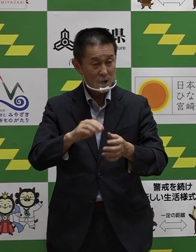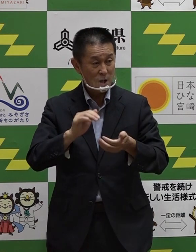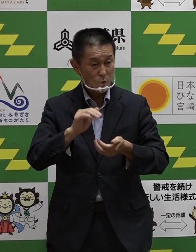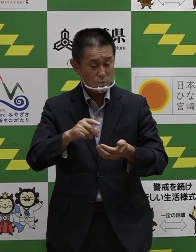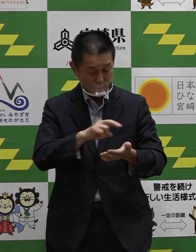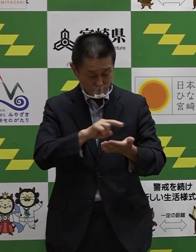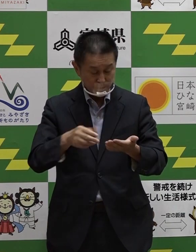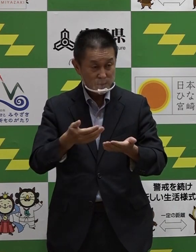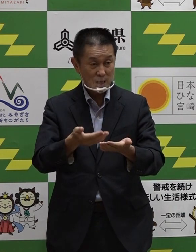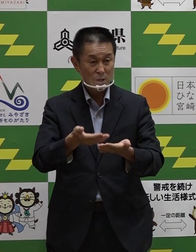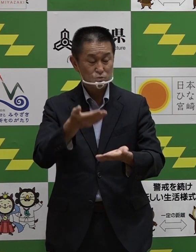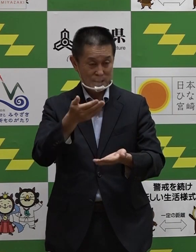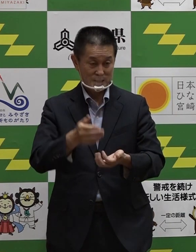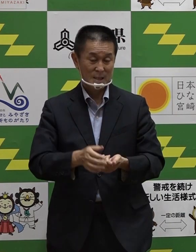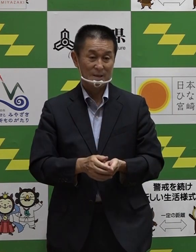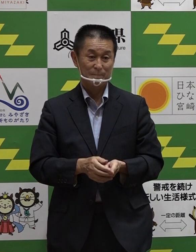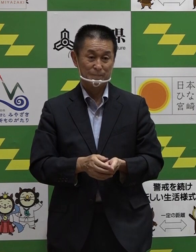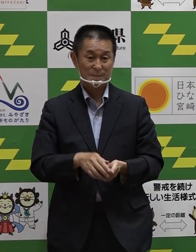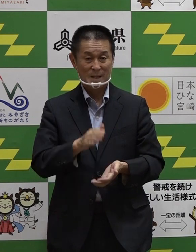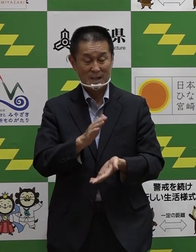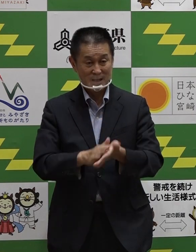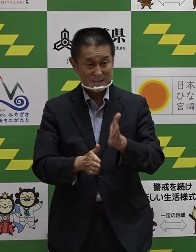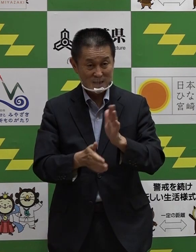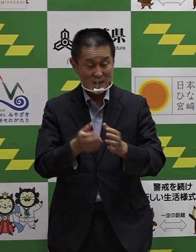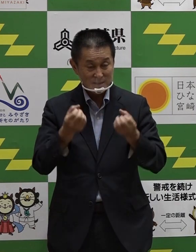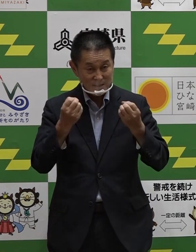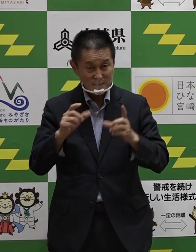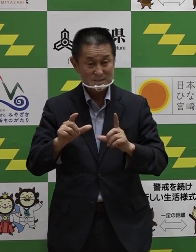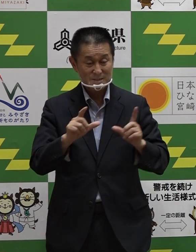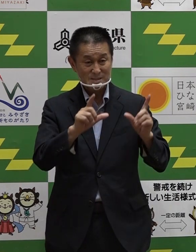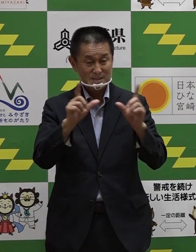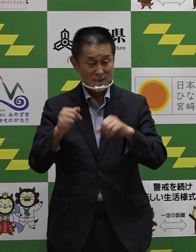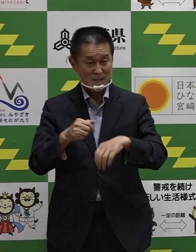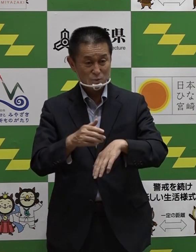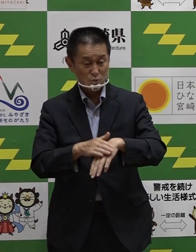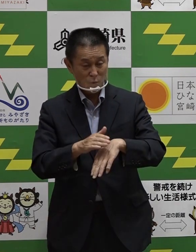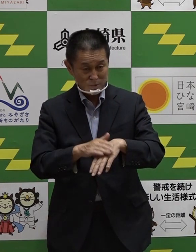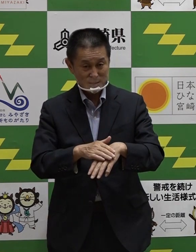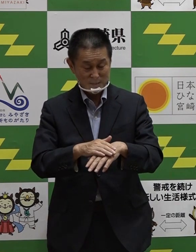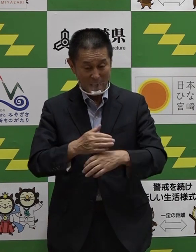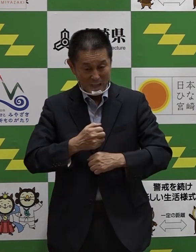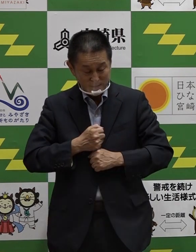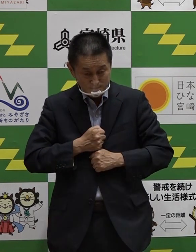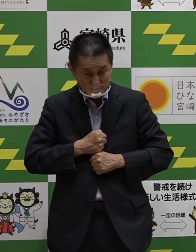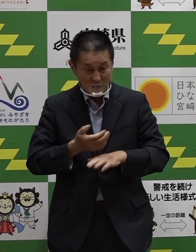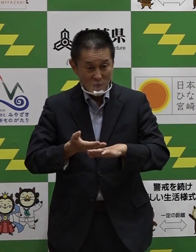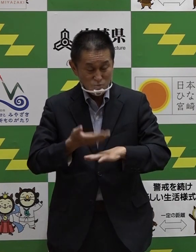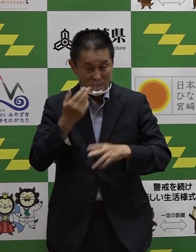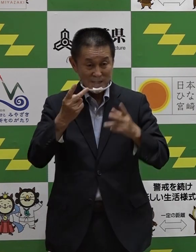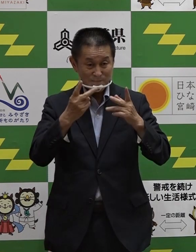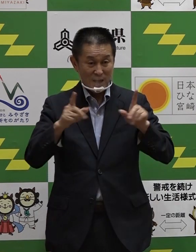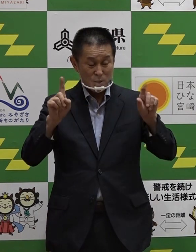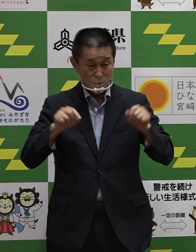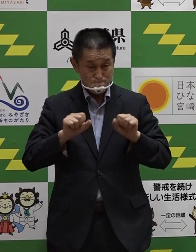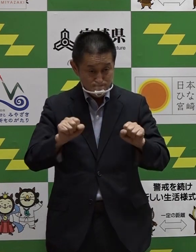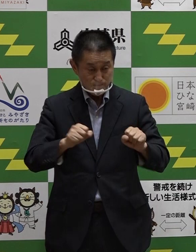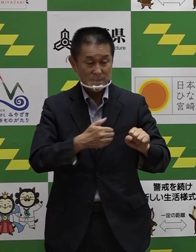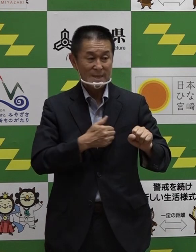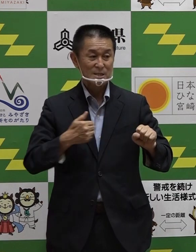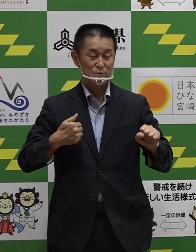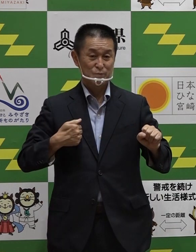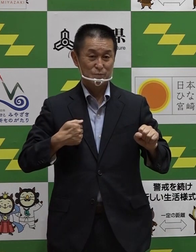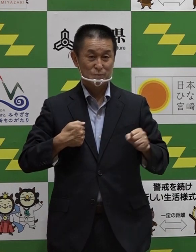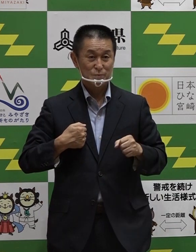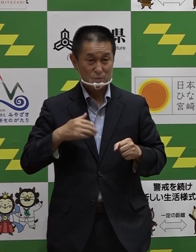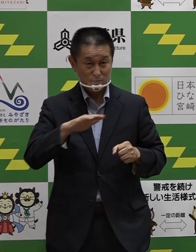ご覧いただいて、新しい生活様式であったり、安全の徹底をしながらも、もうイベントができるんだというところをですね、受